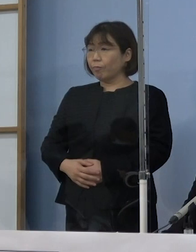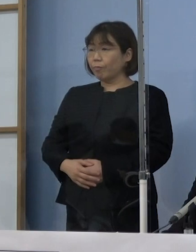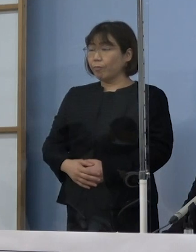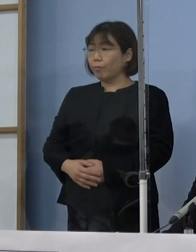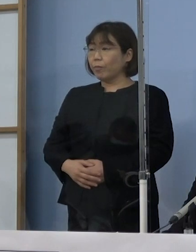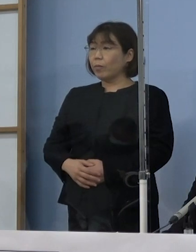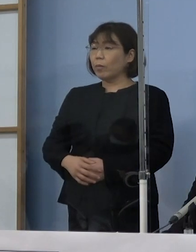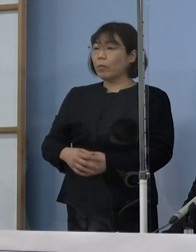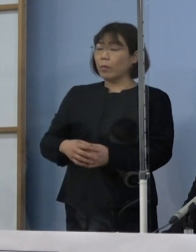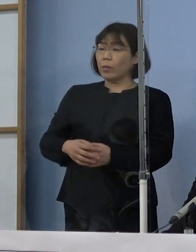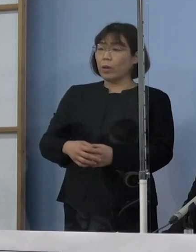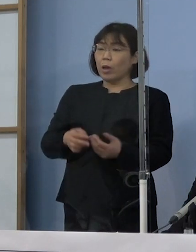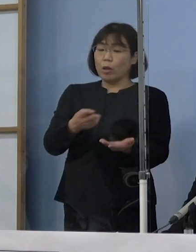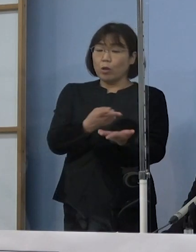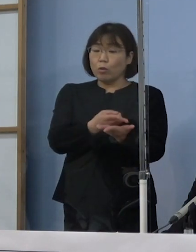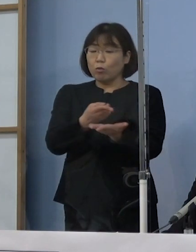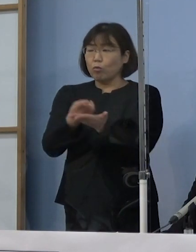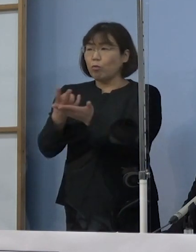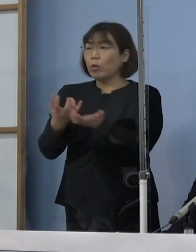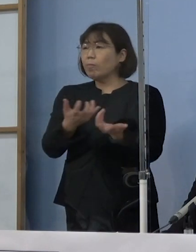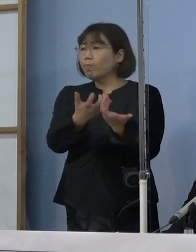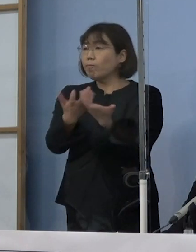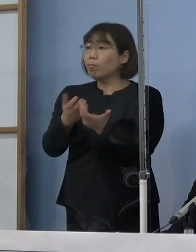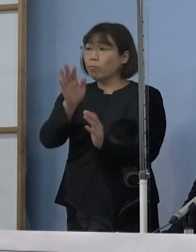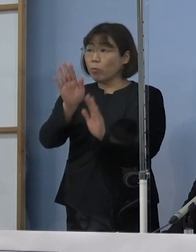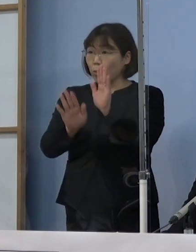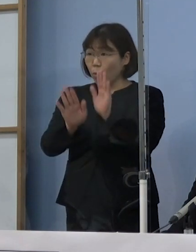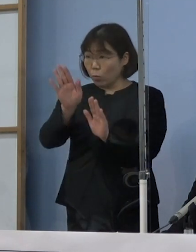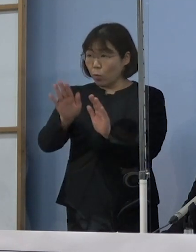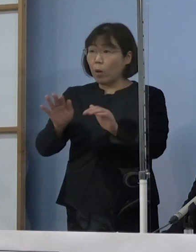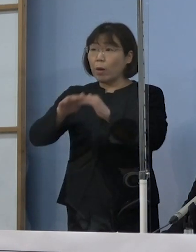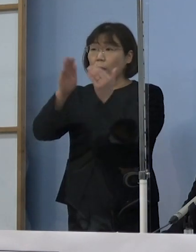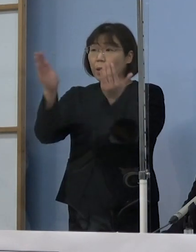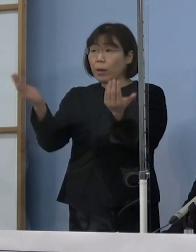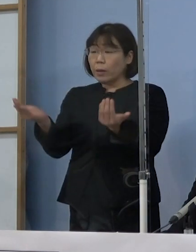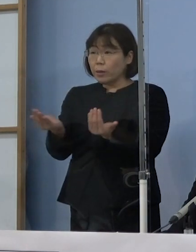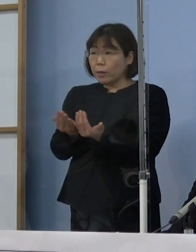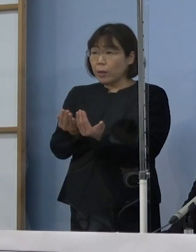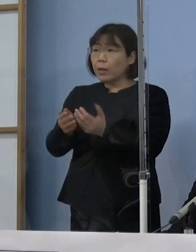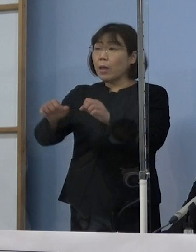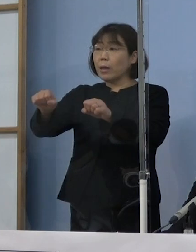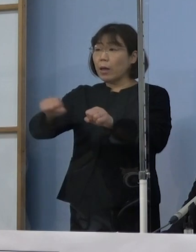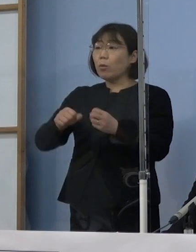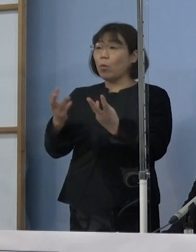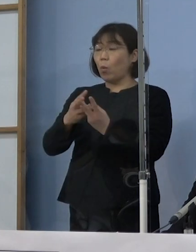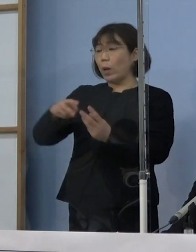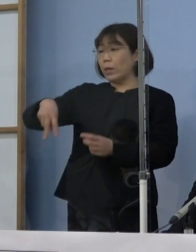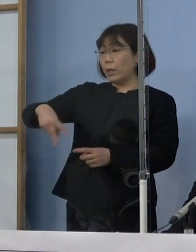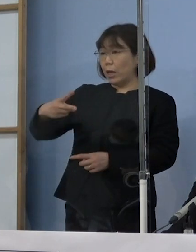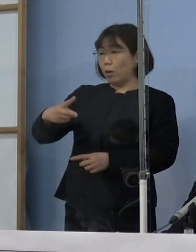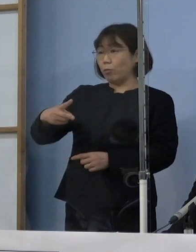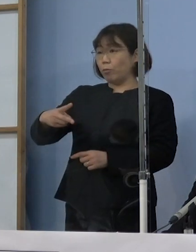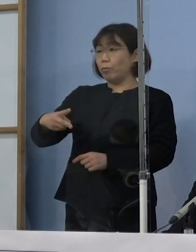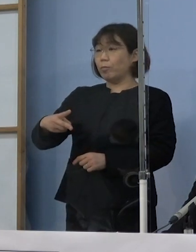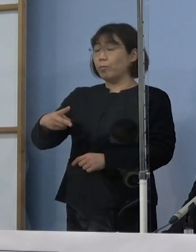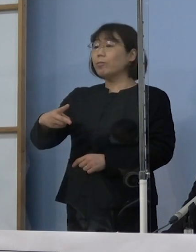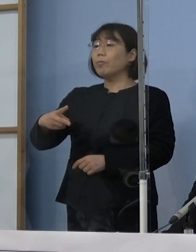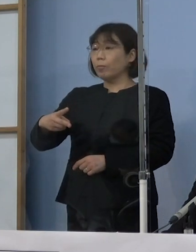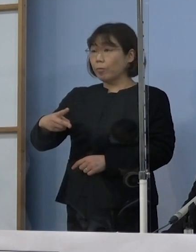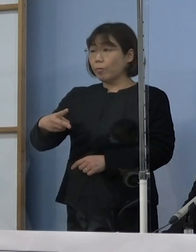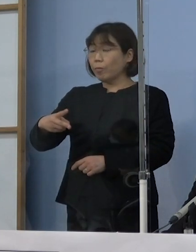4つ目、病床の逼迫度合いですが、病床全体は確保病床200に対しまして